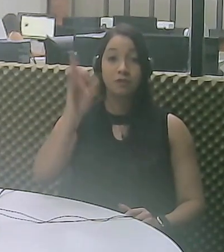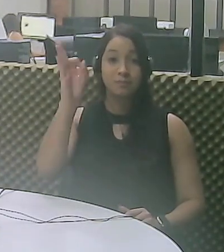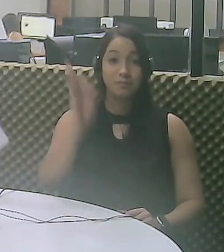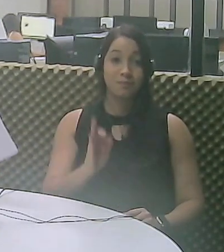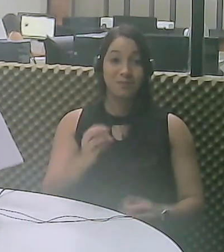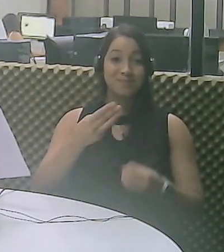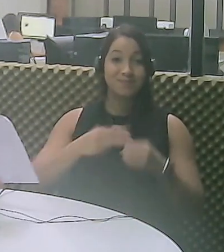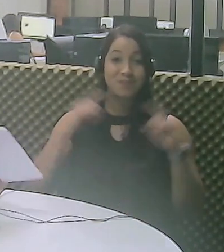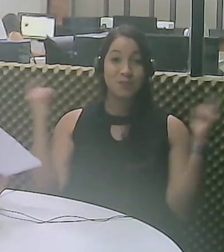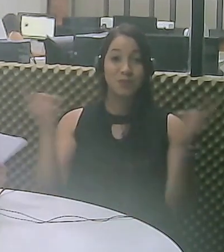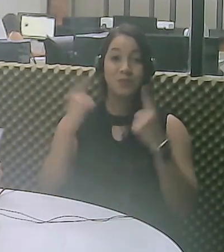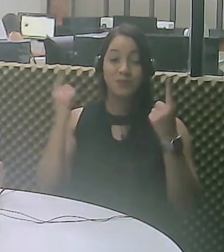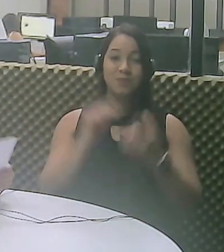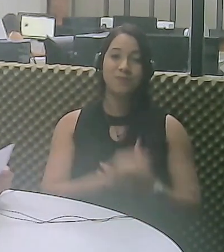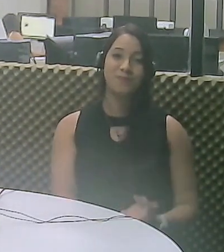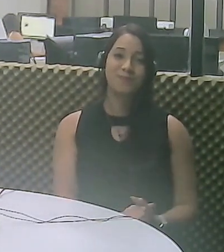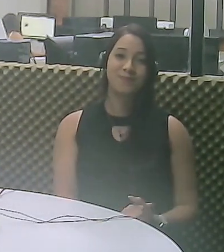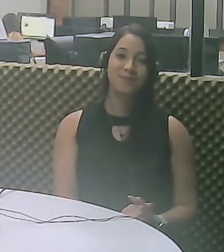93,75% do município.